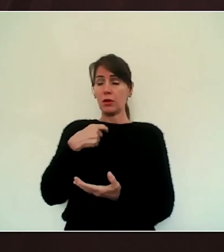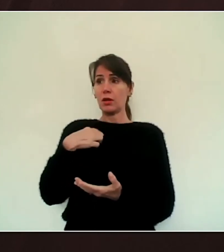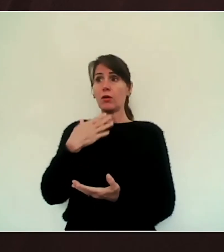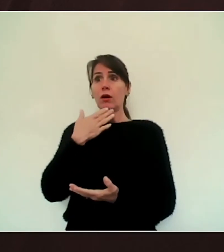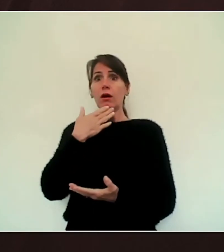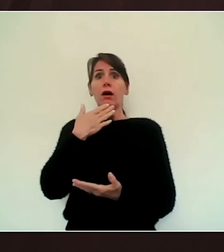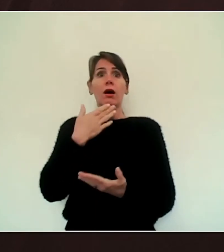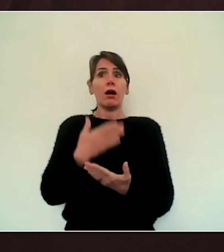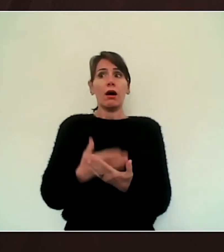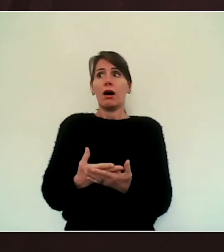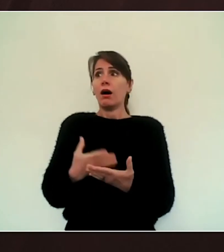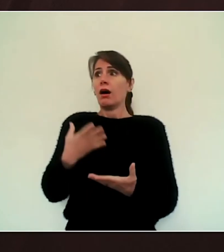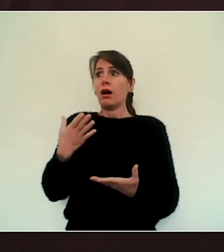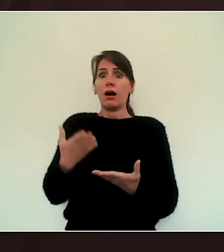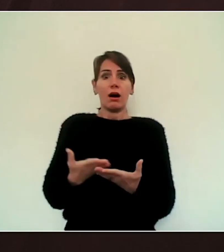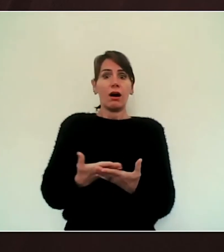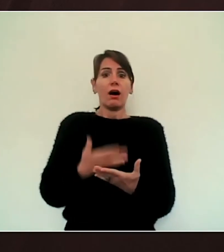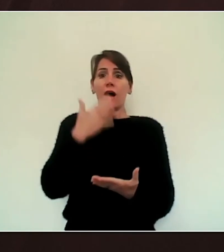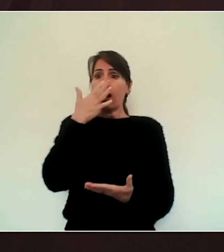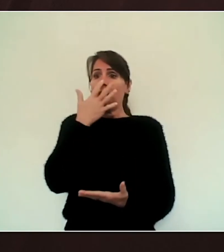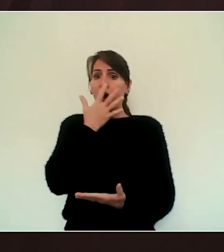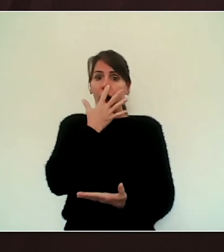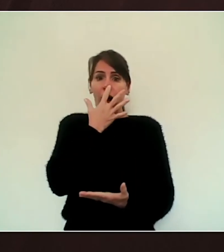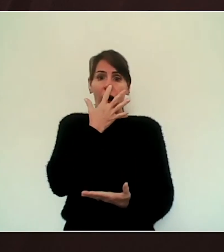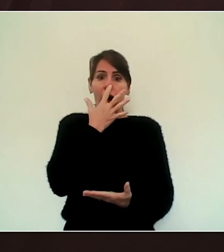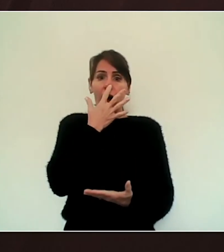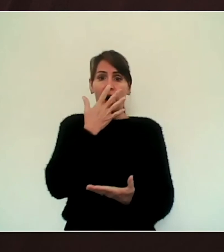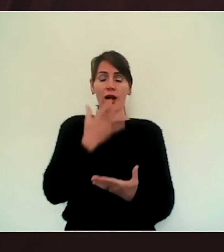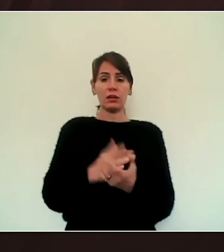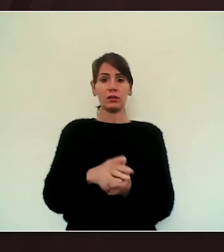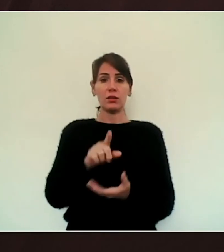vocês. Vocês estão brotando da terra.